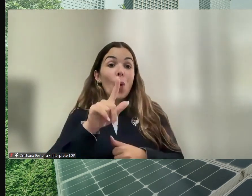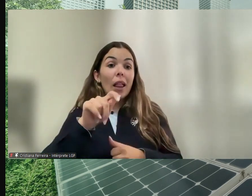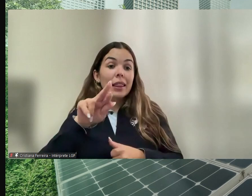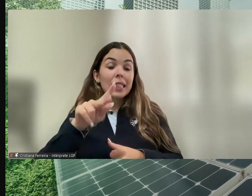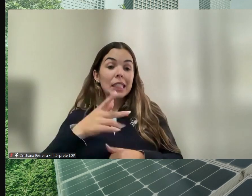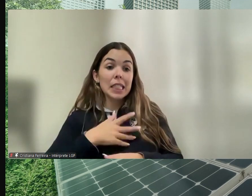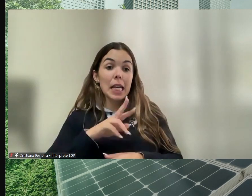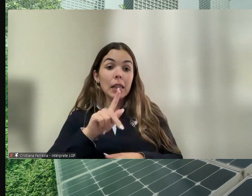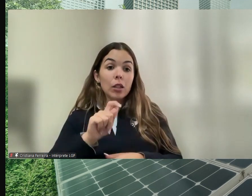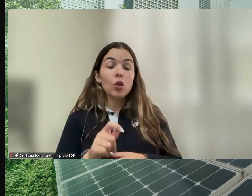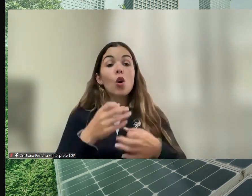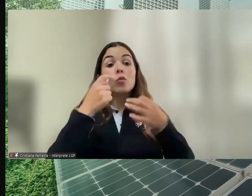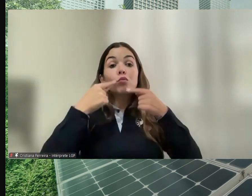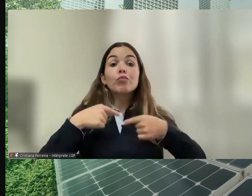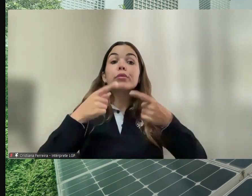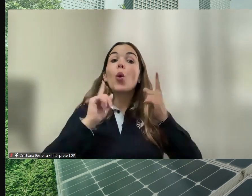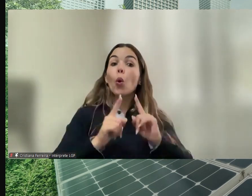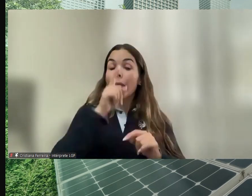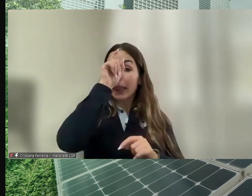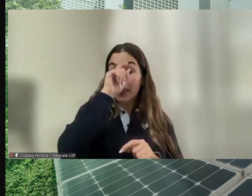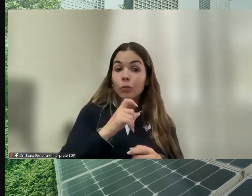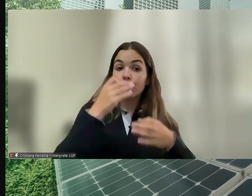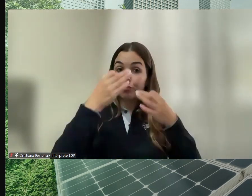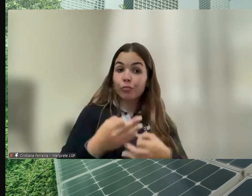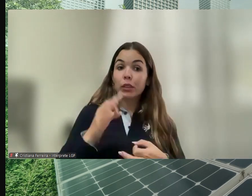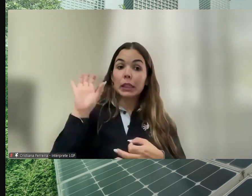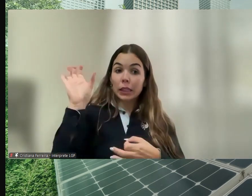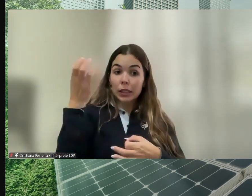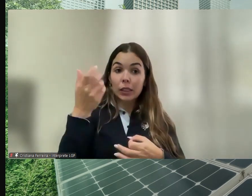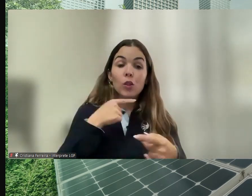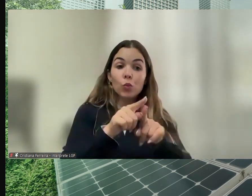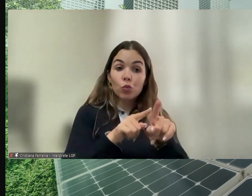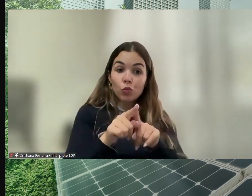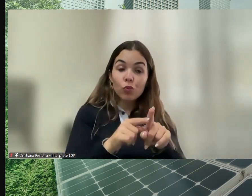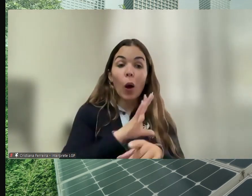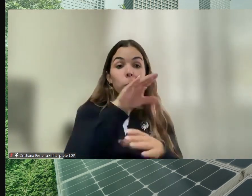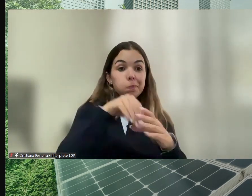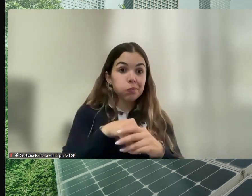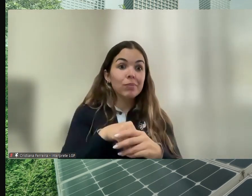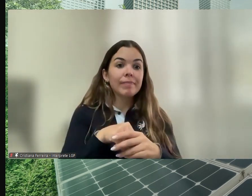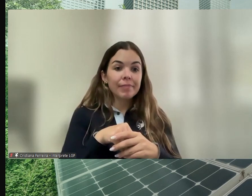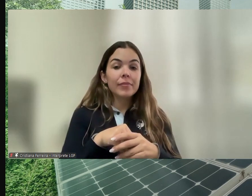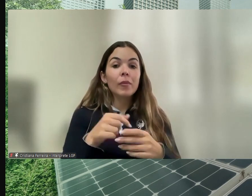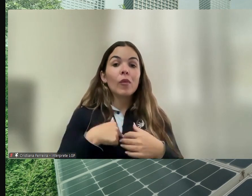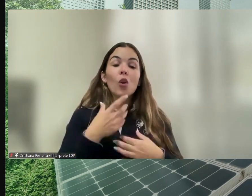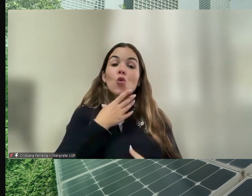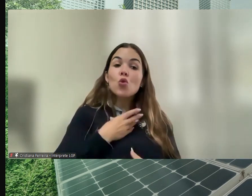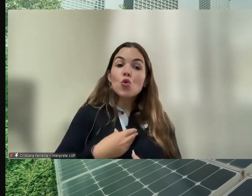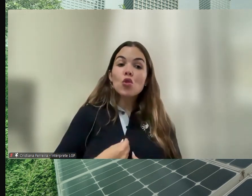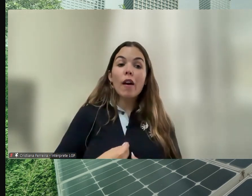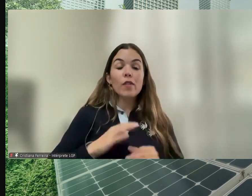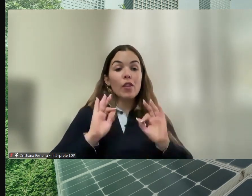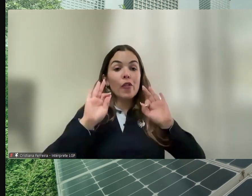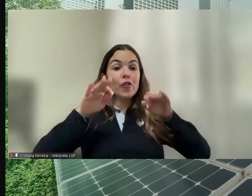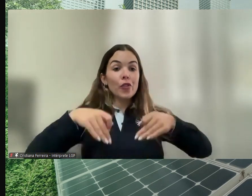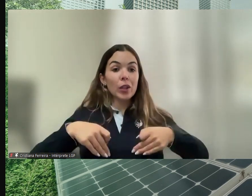que a justiça climática é realmente um elemento central nas políticas públicas inclusivas. Eu gostaria de terminar então com